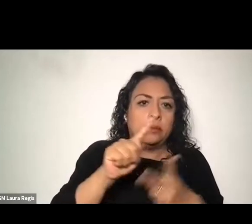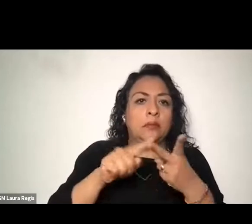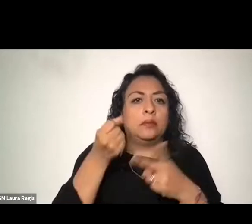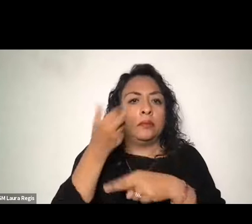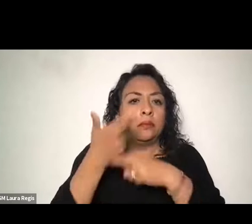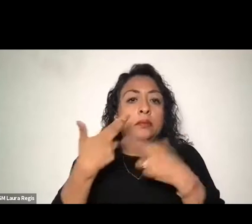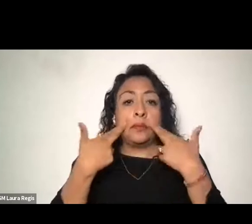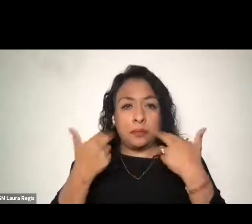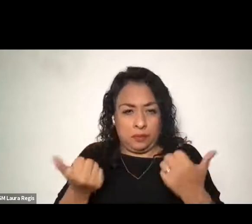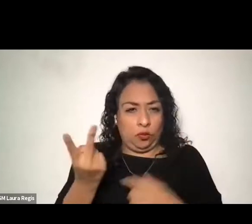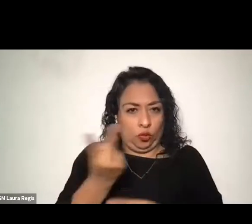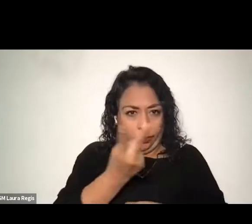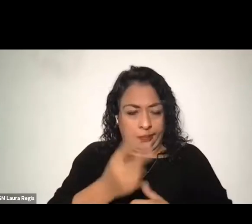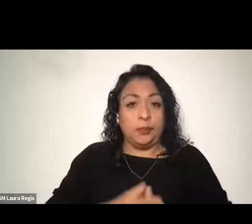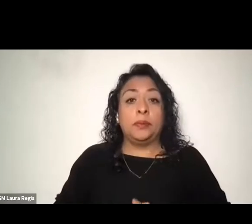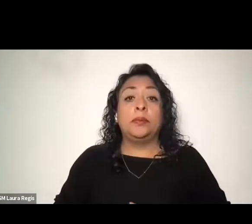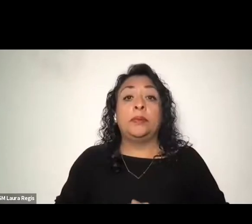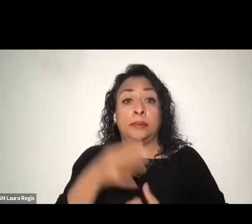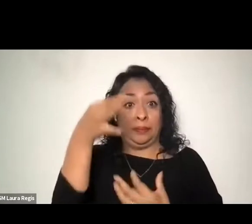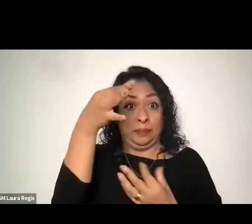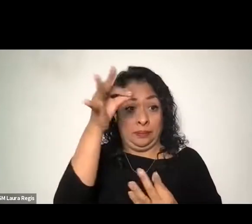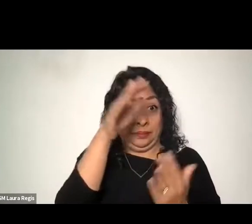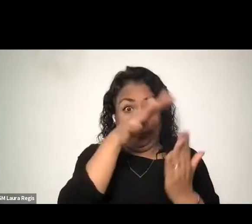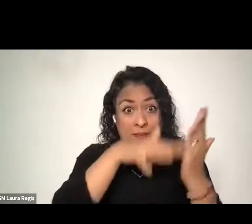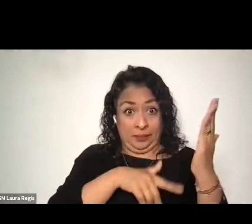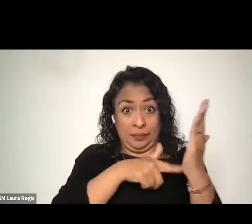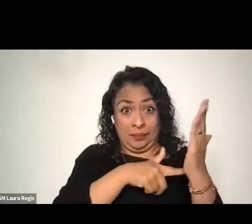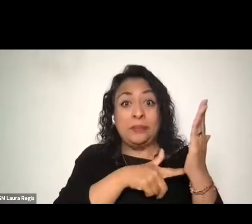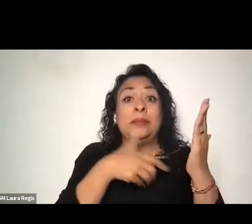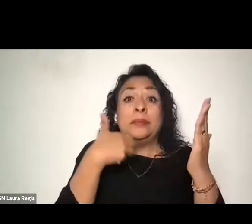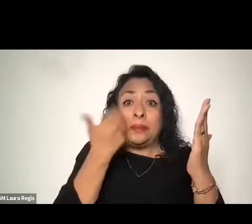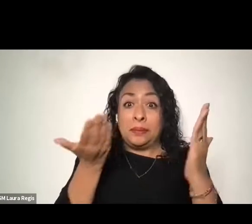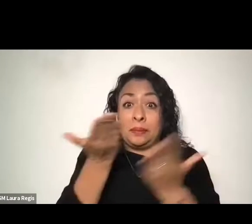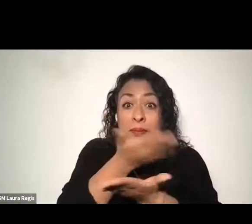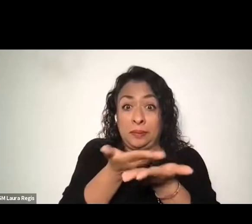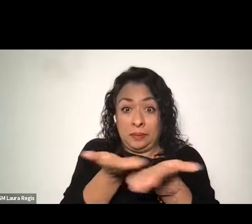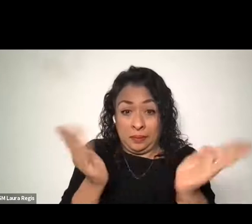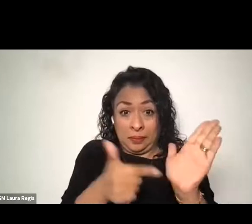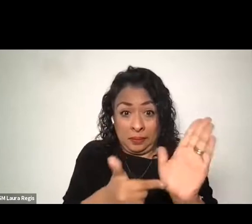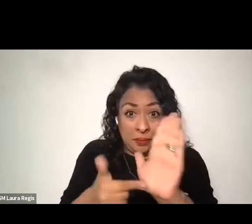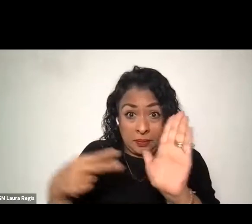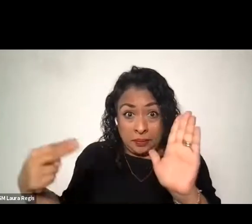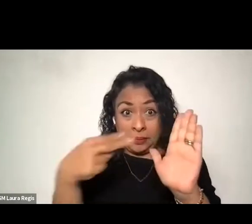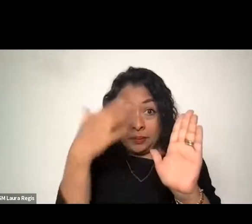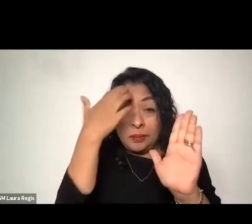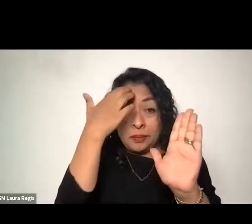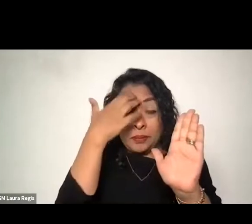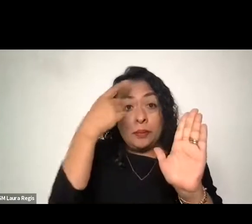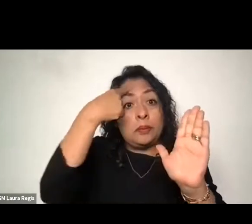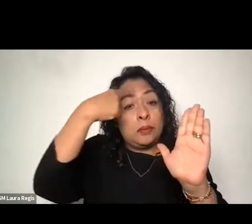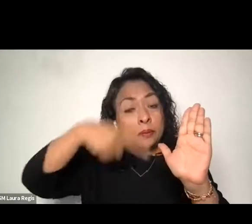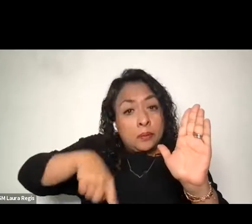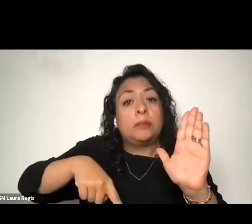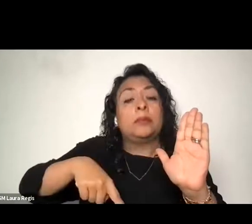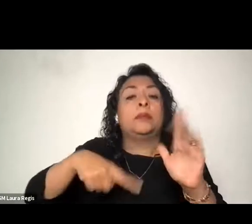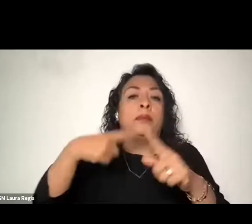Con este documento lo queremos compartir con ustedes para que